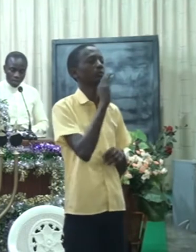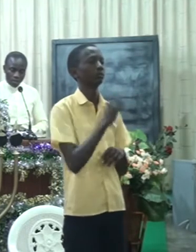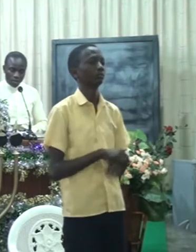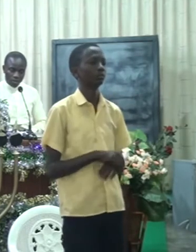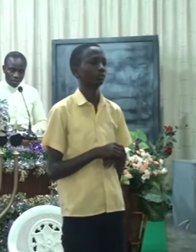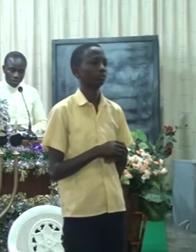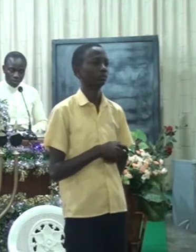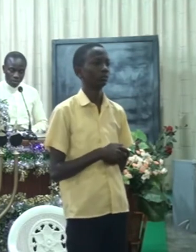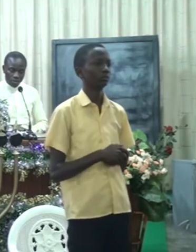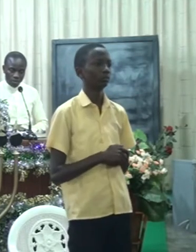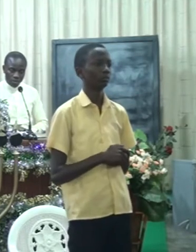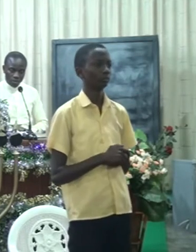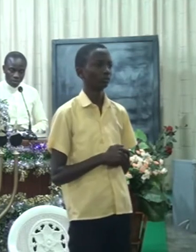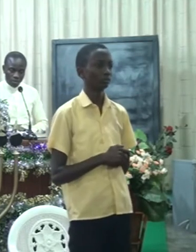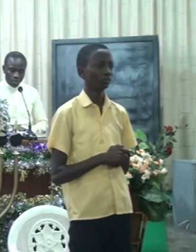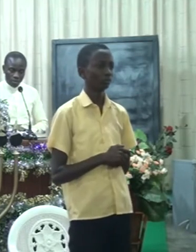Père.